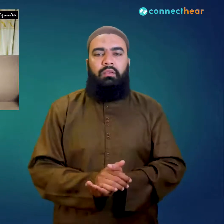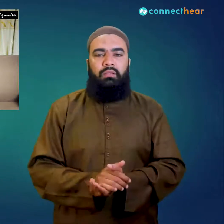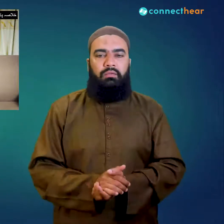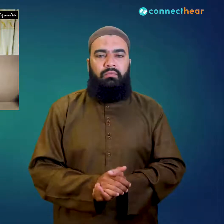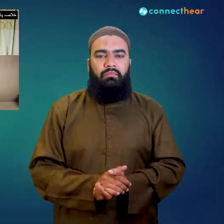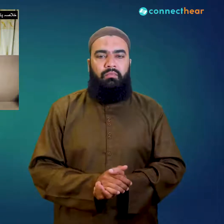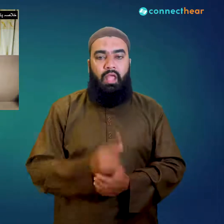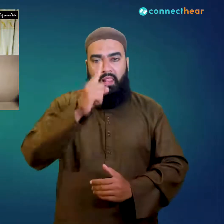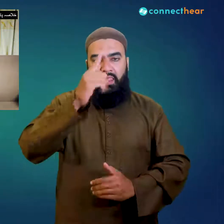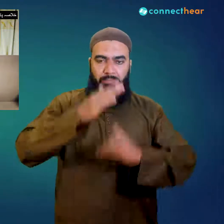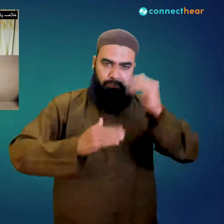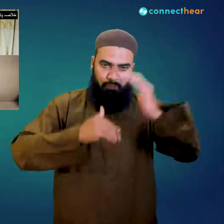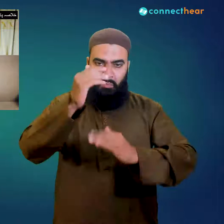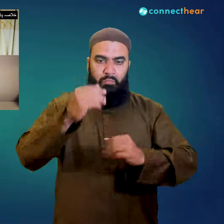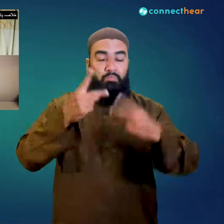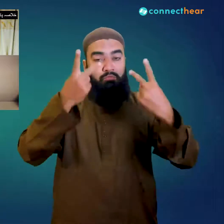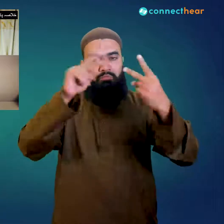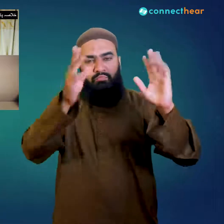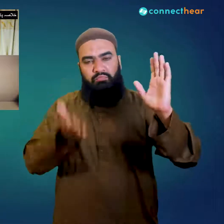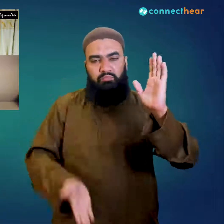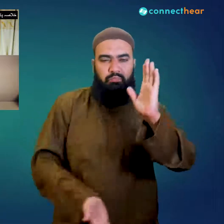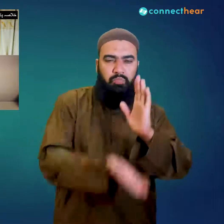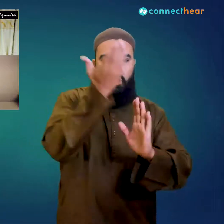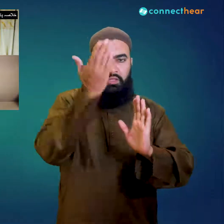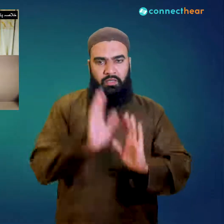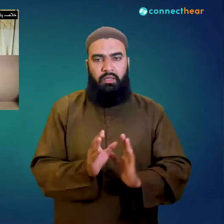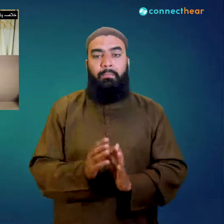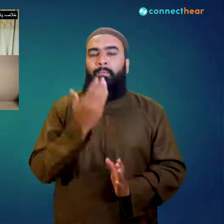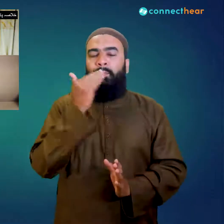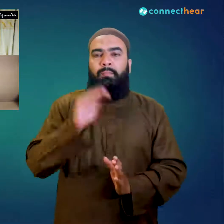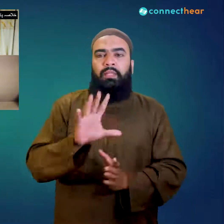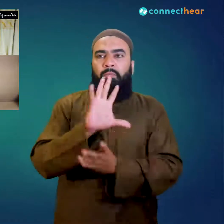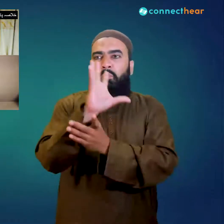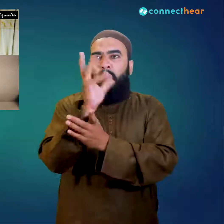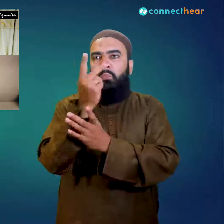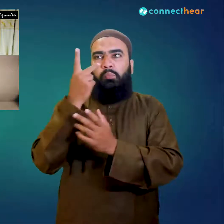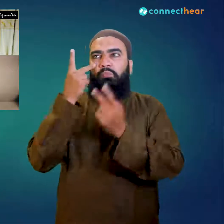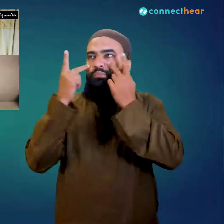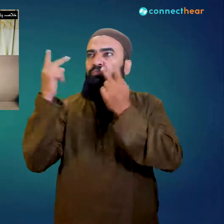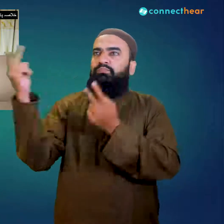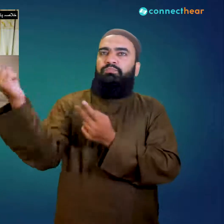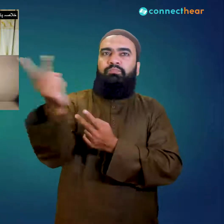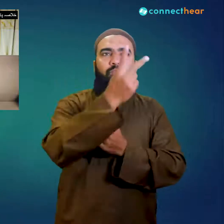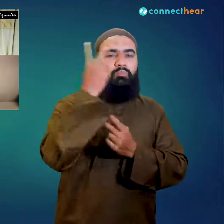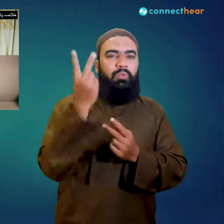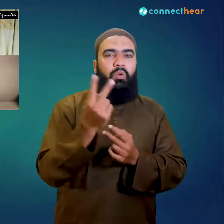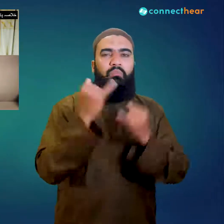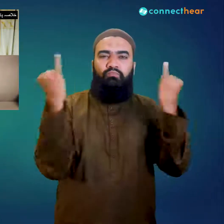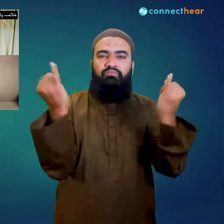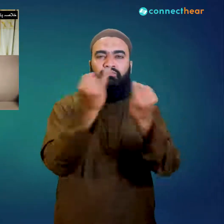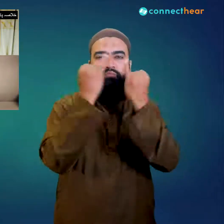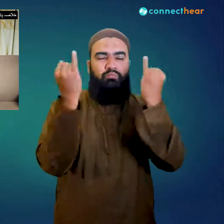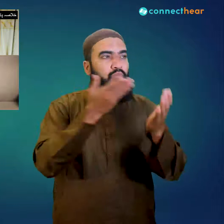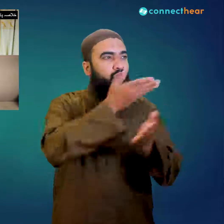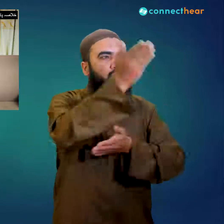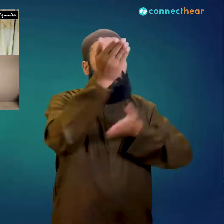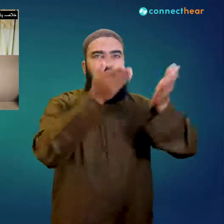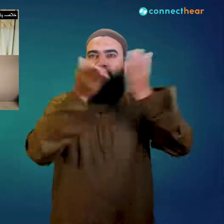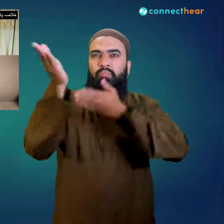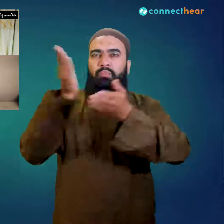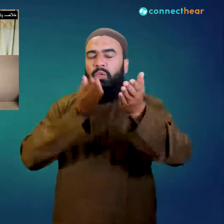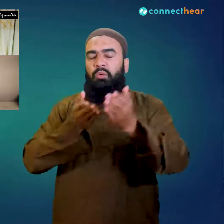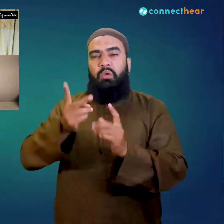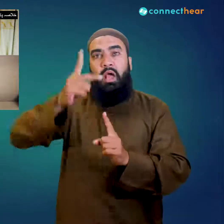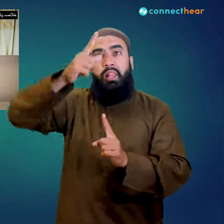کو بیان فرما کر یہ سبق دیا گیا اور یہ توجہ دلائی گئی کہ ان تمام نشانیوں سے اللہ کی ذات